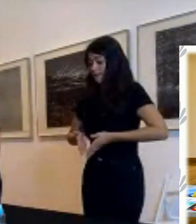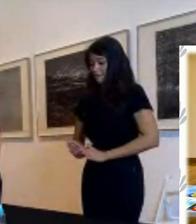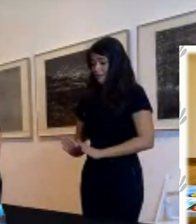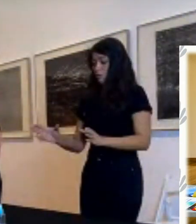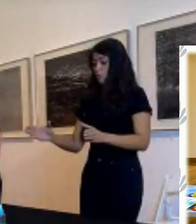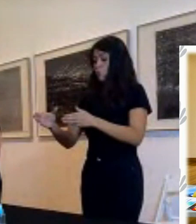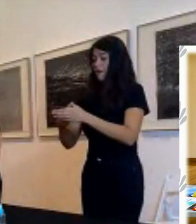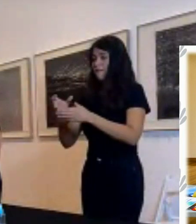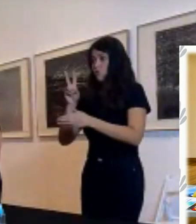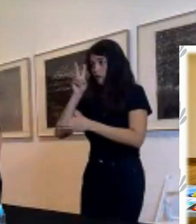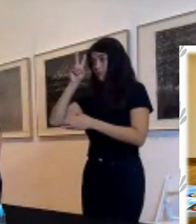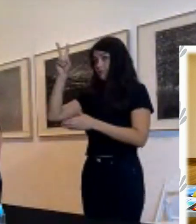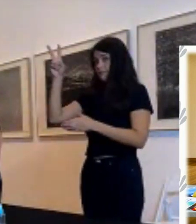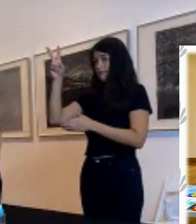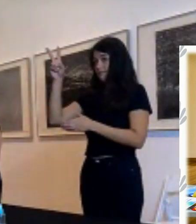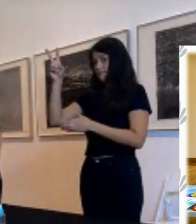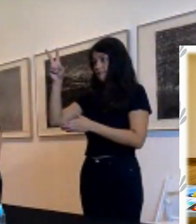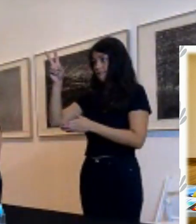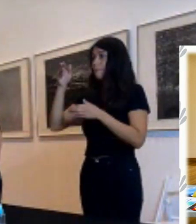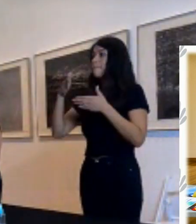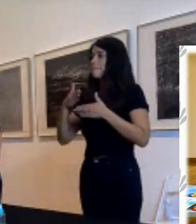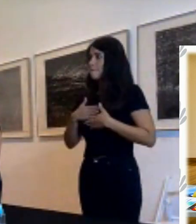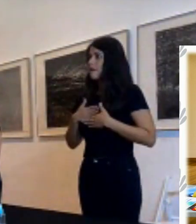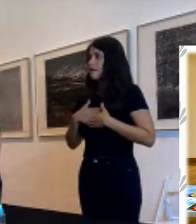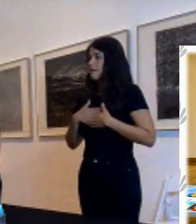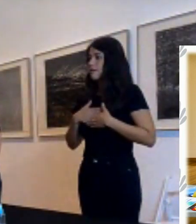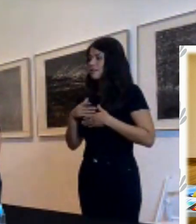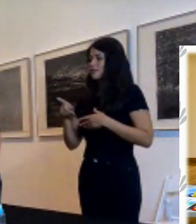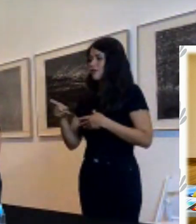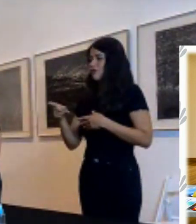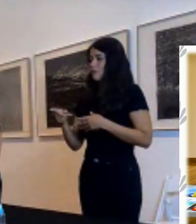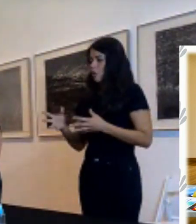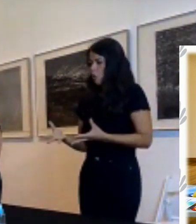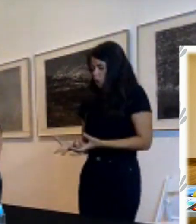indígena. Y para mí eso fue como revivir